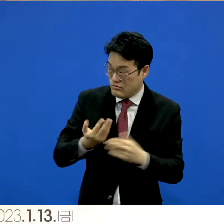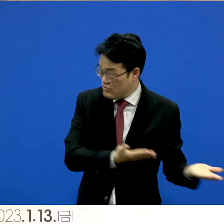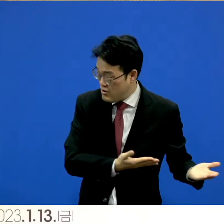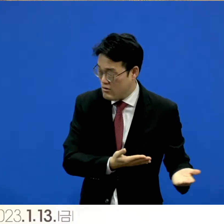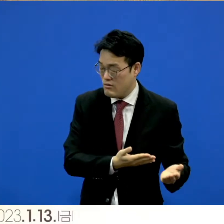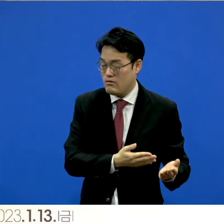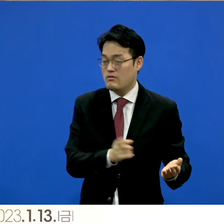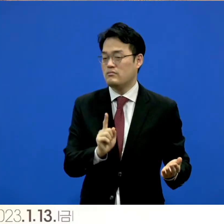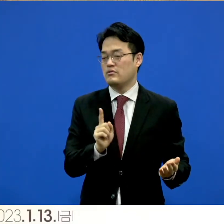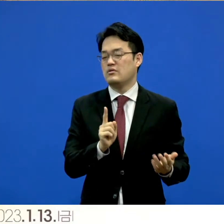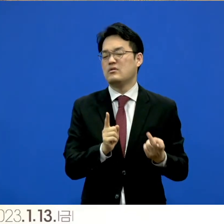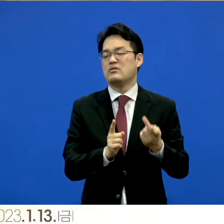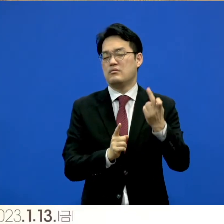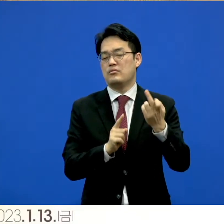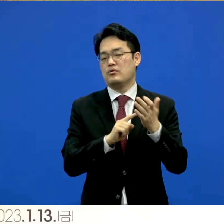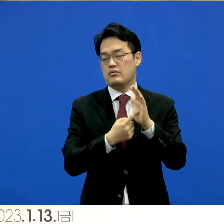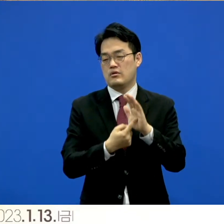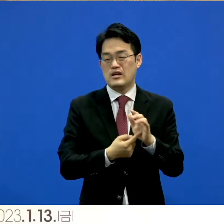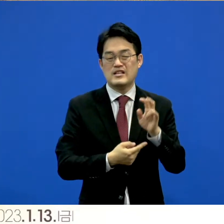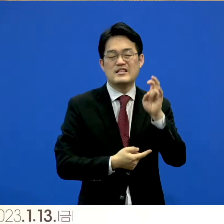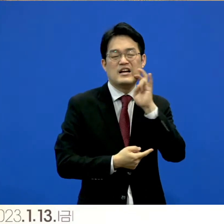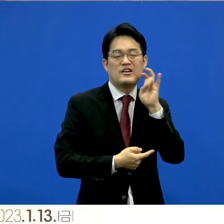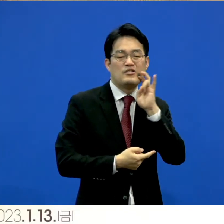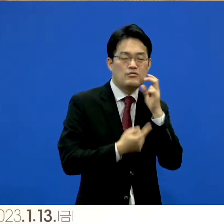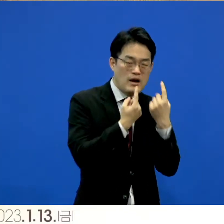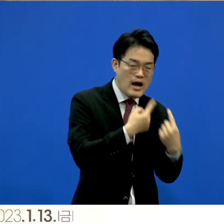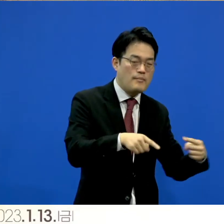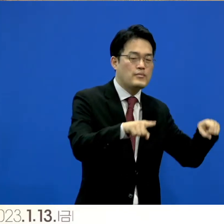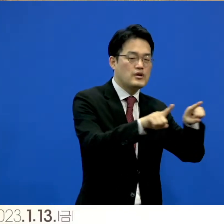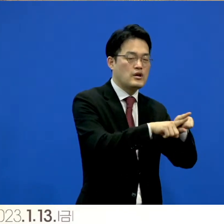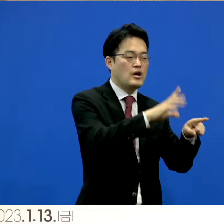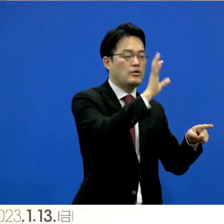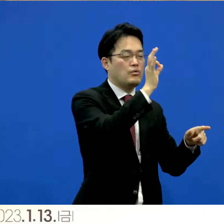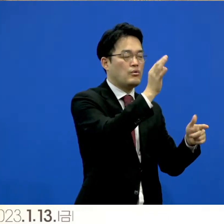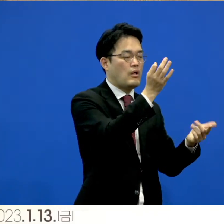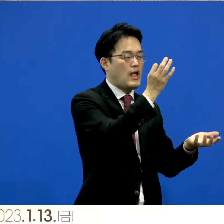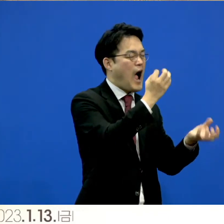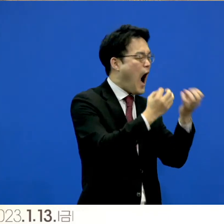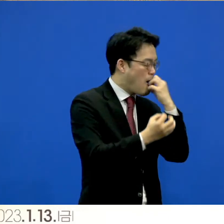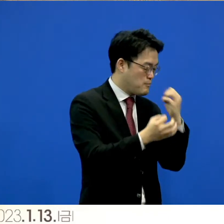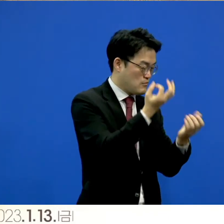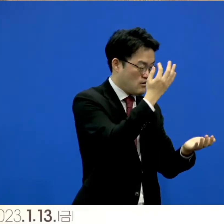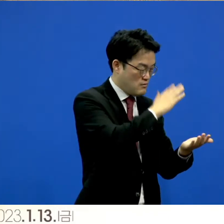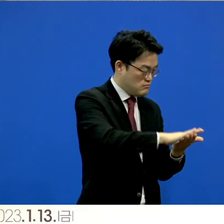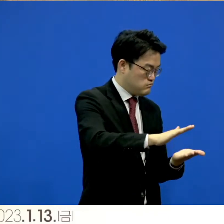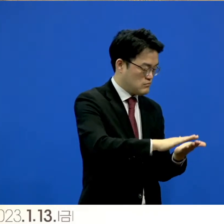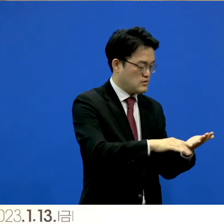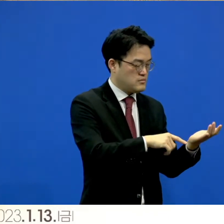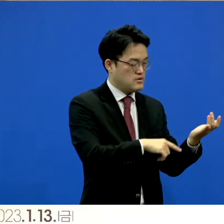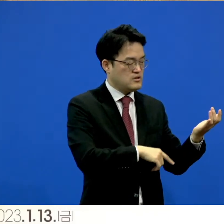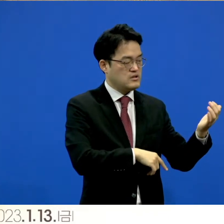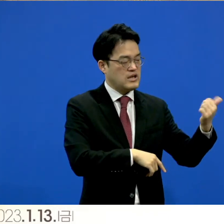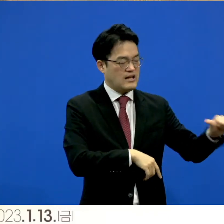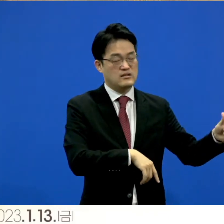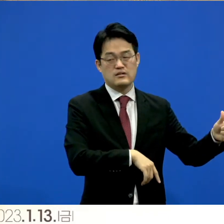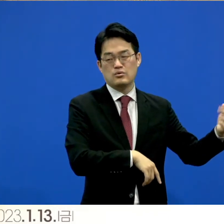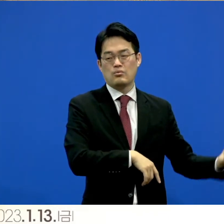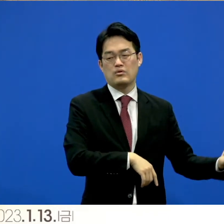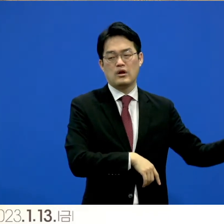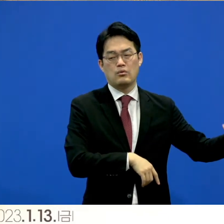대한 표현이었습니다. 창녀들과 함께 삼켜버린 이 아들이 돌아오며, 이 아들이 돌아오며,